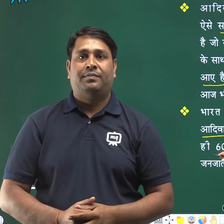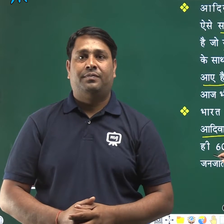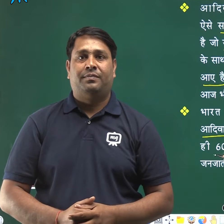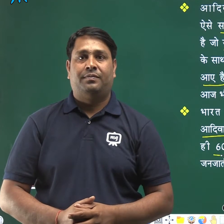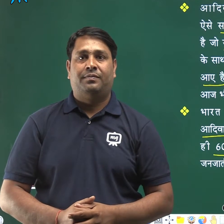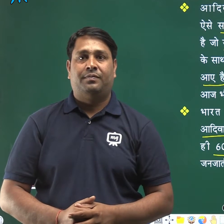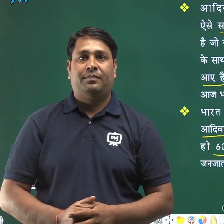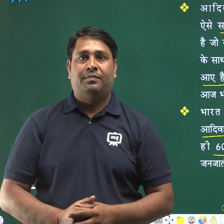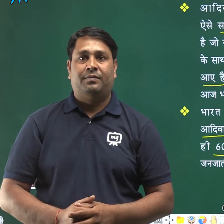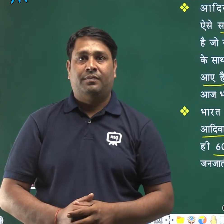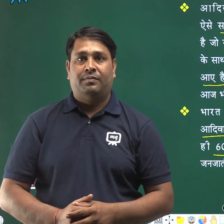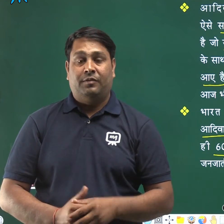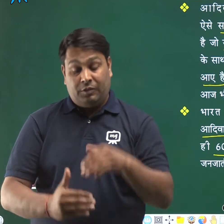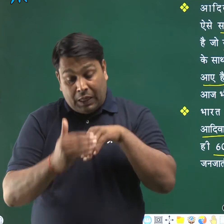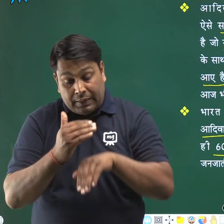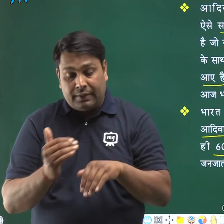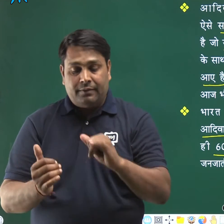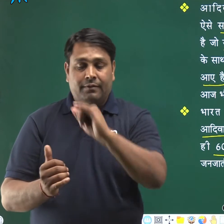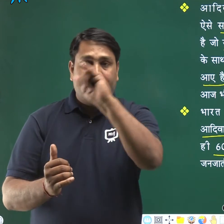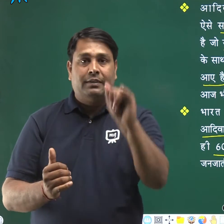ही 60 से ज़्यादा